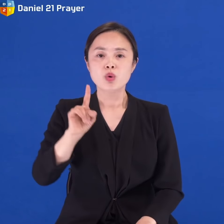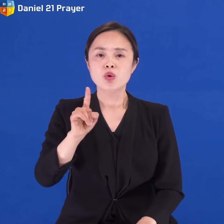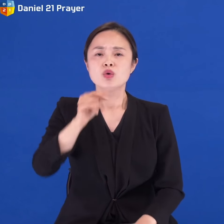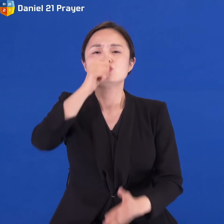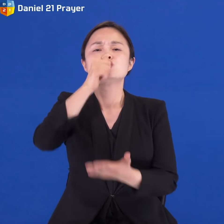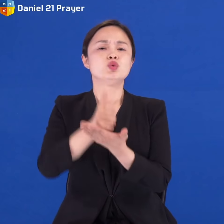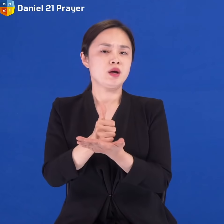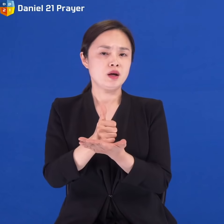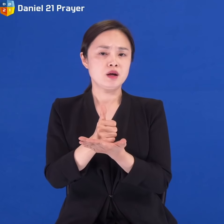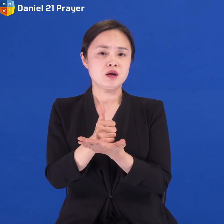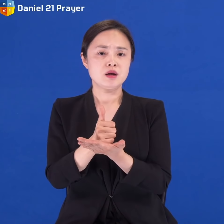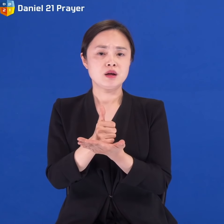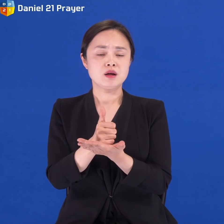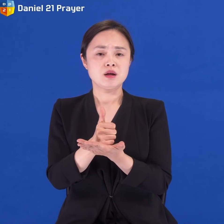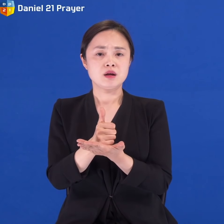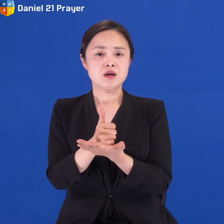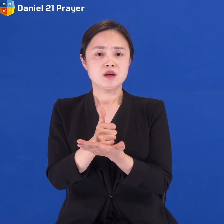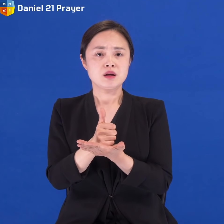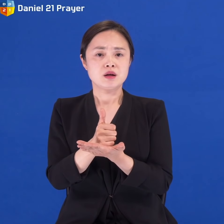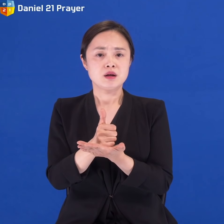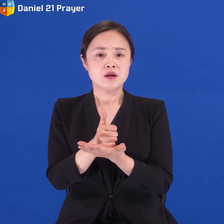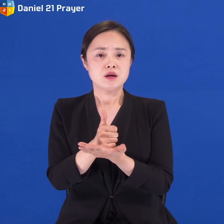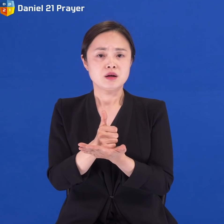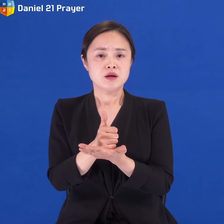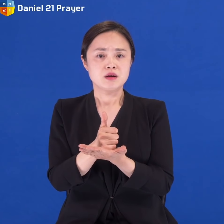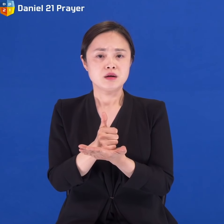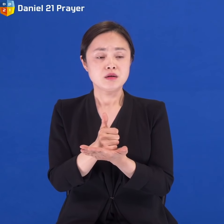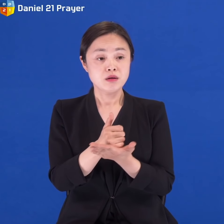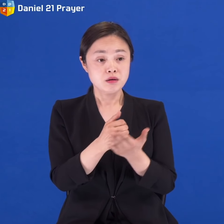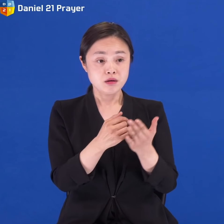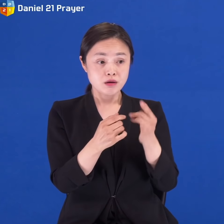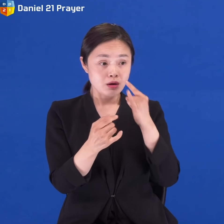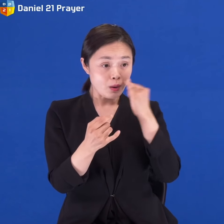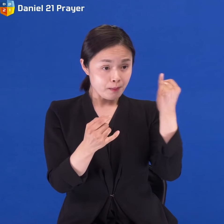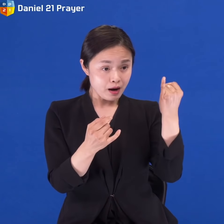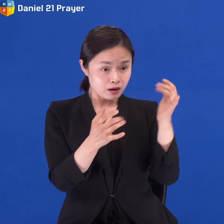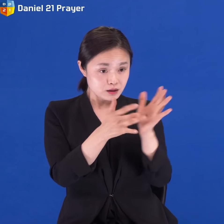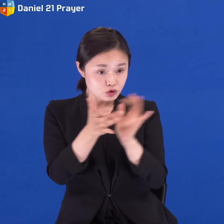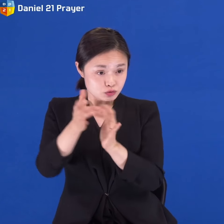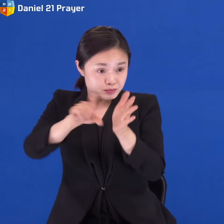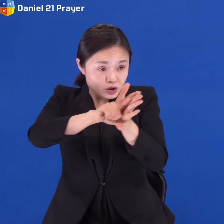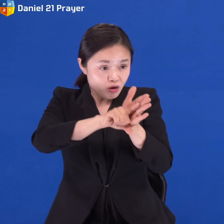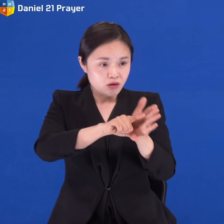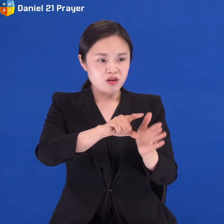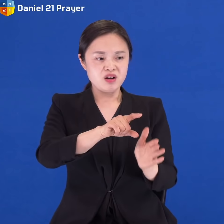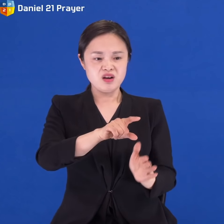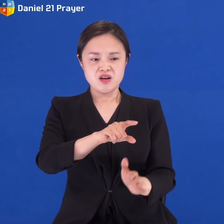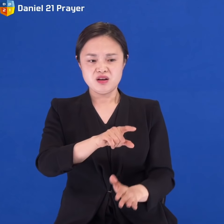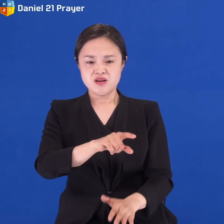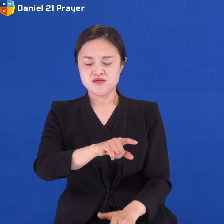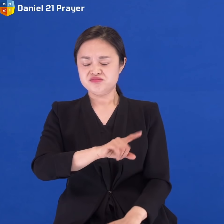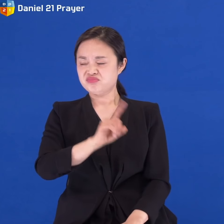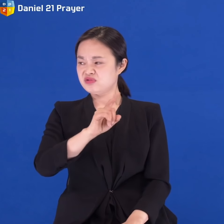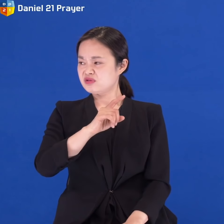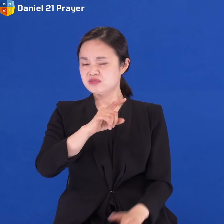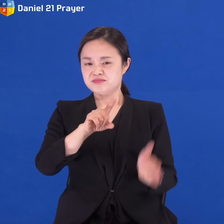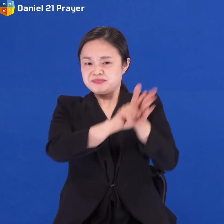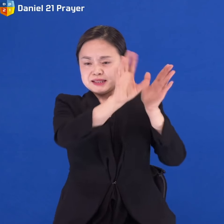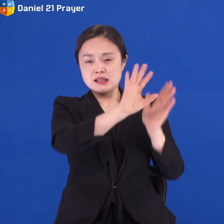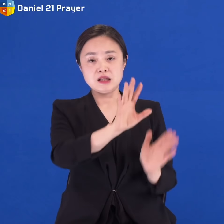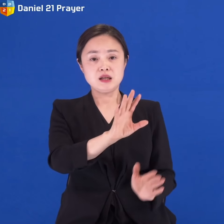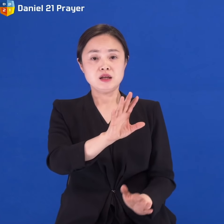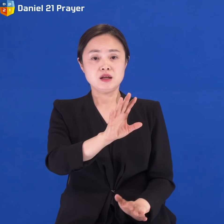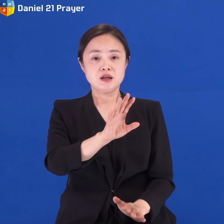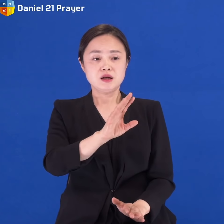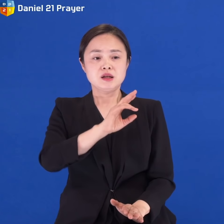직면하셔야죠. 왜 예수쟁이 우리 어머니가 믿어지지 않나? 왜 가짜배기 예수 같나? 라고 자식이 말하는데도 하나님